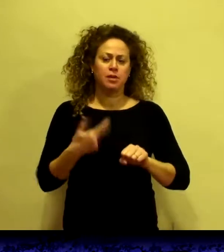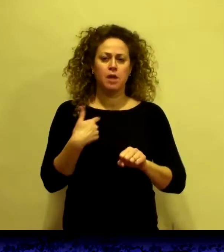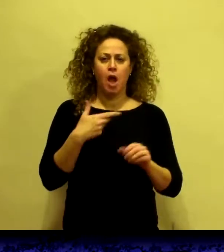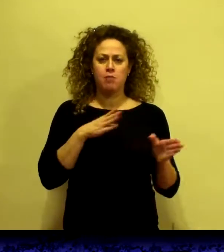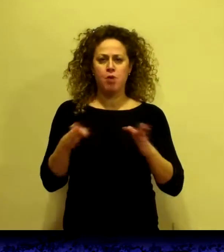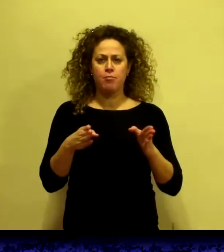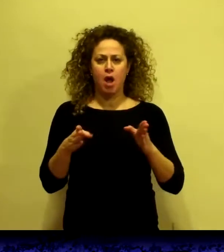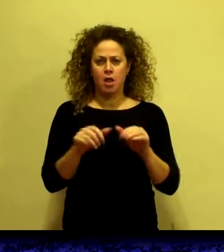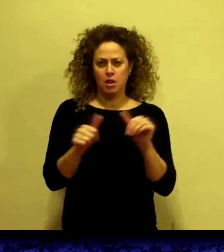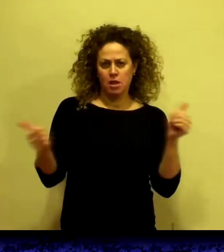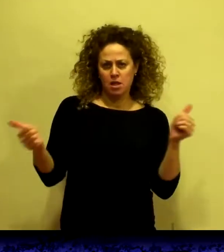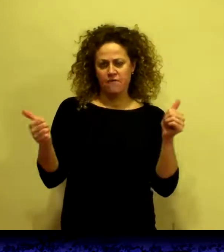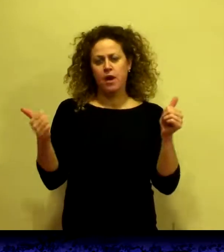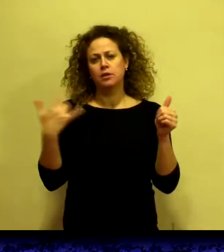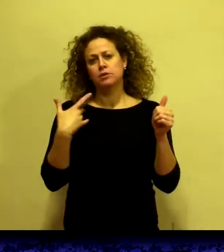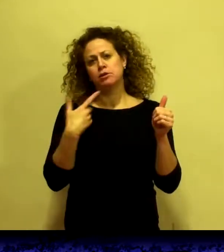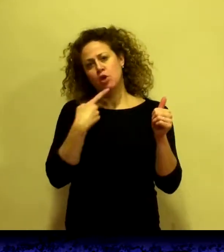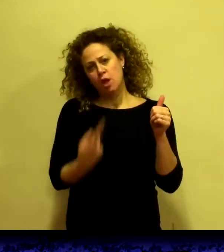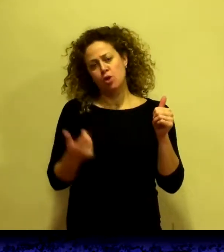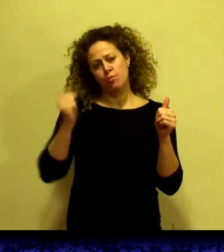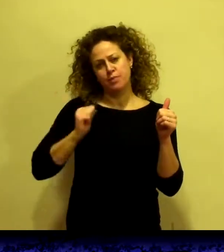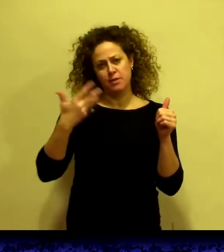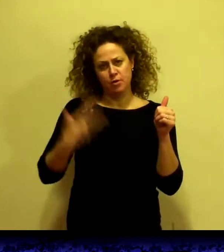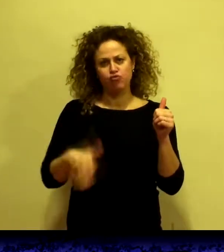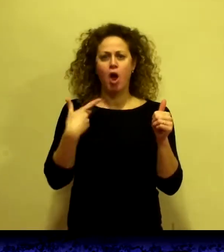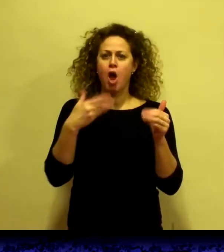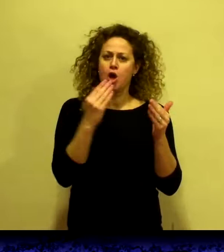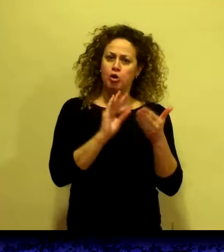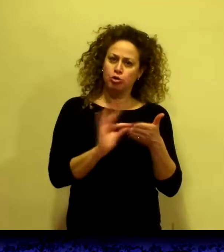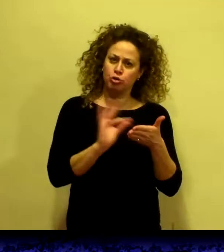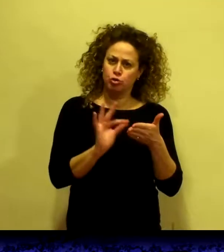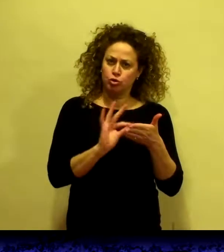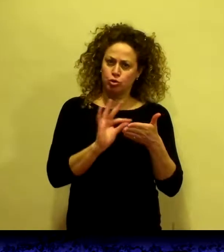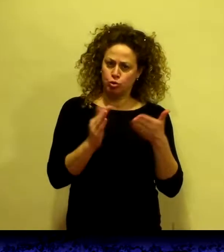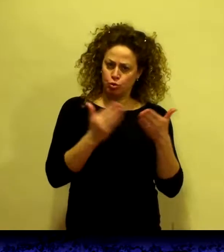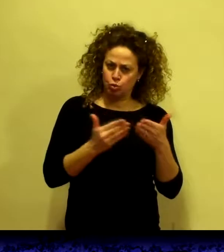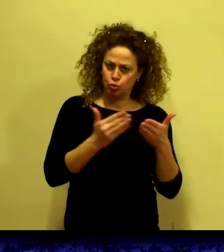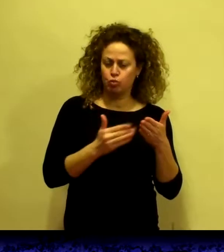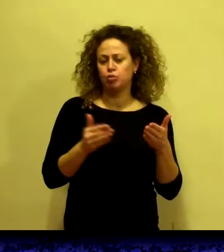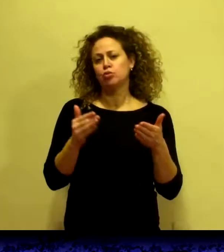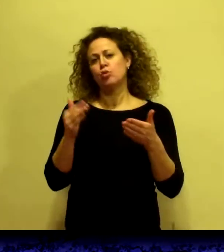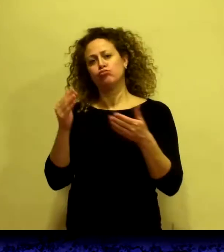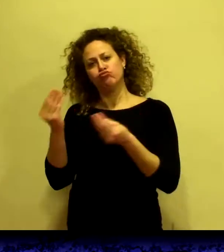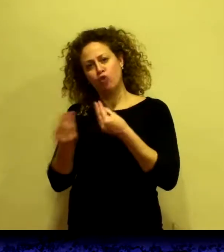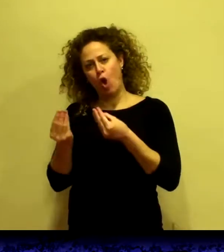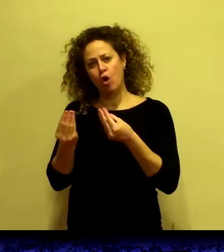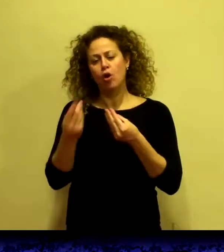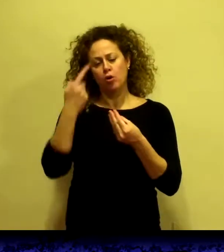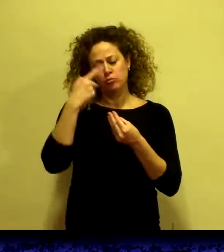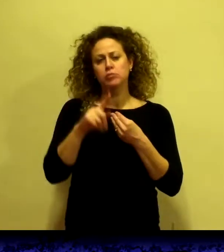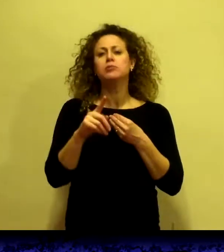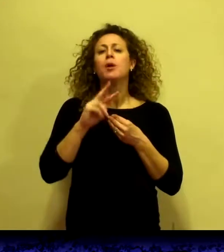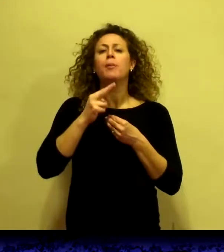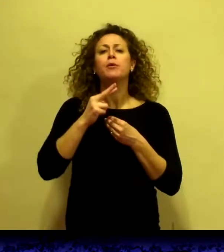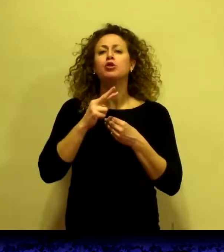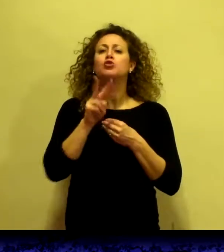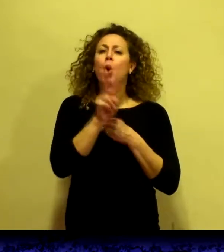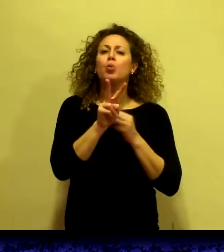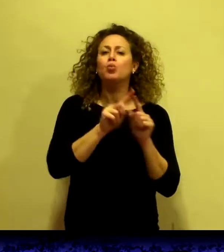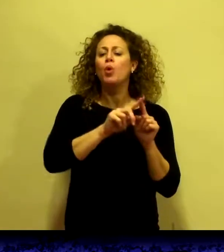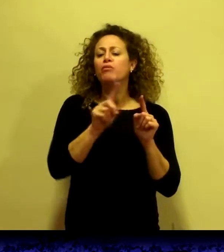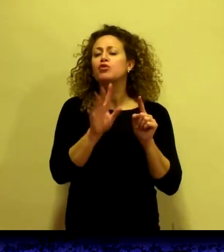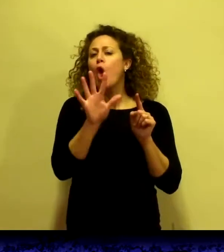come vi dicevo prima, di studio e di gioco. Durante i pomeriggi della settimana, dalle 2 alle 5 ci occuperemo dello